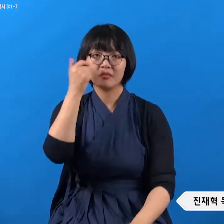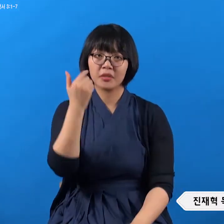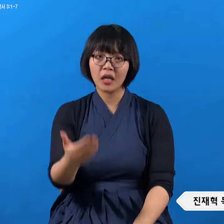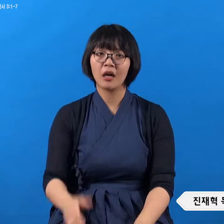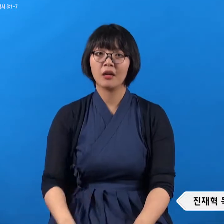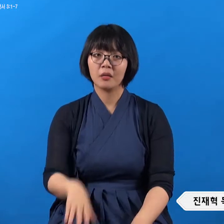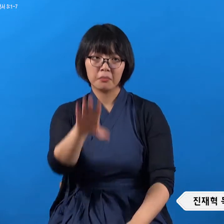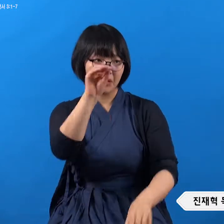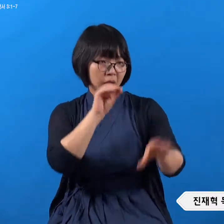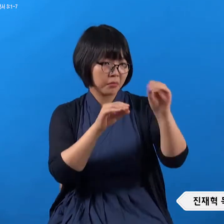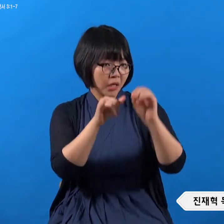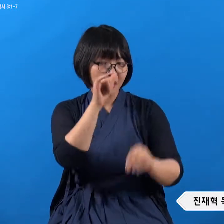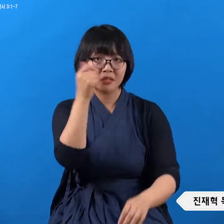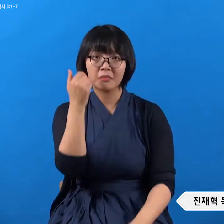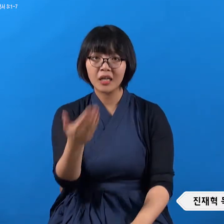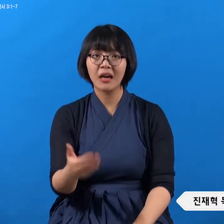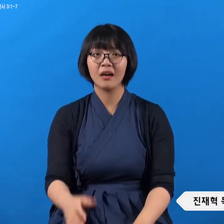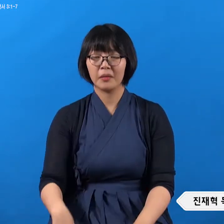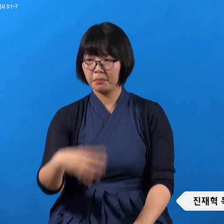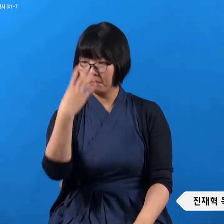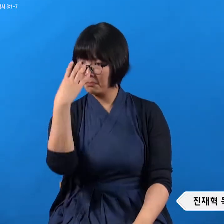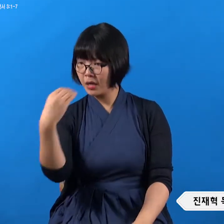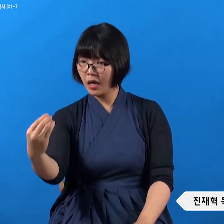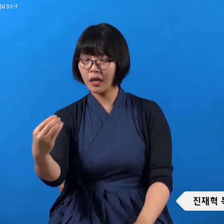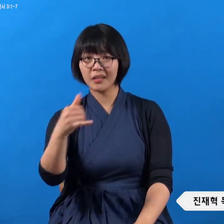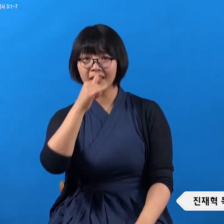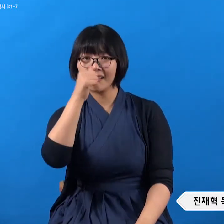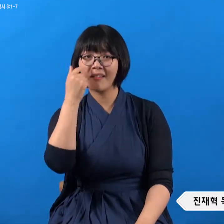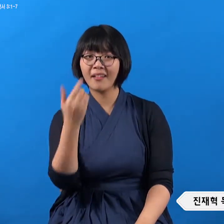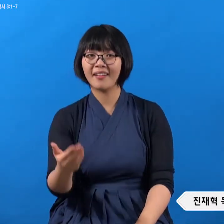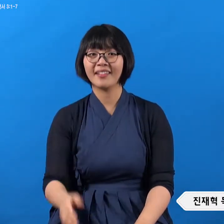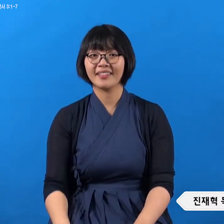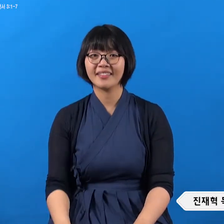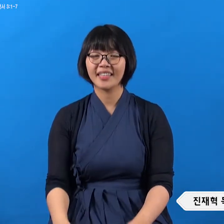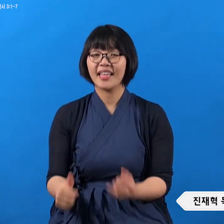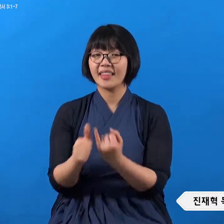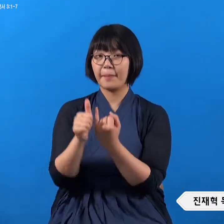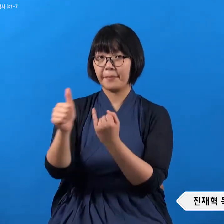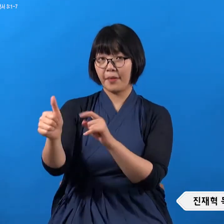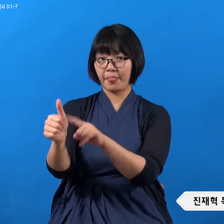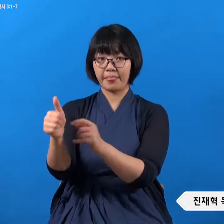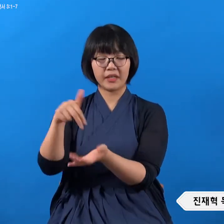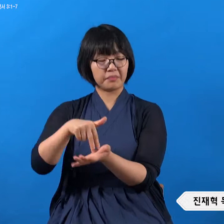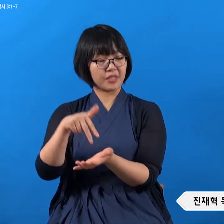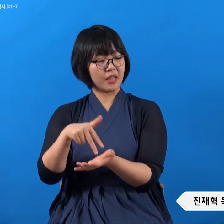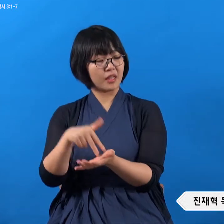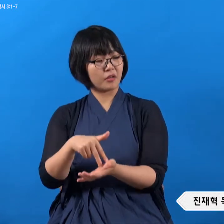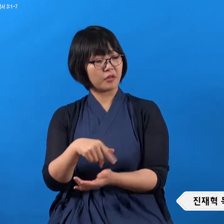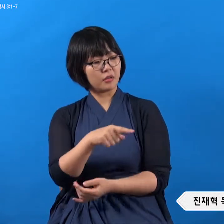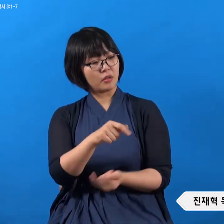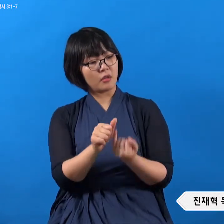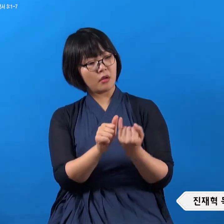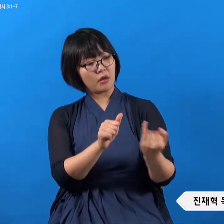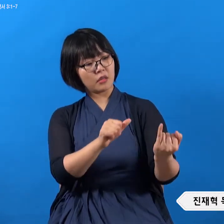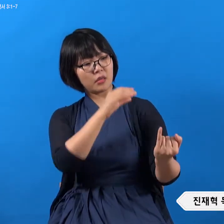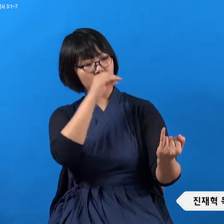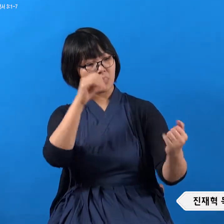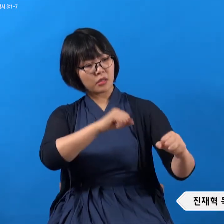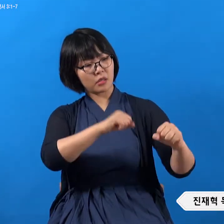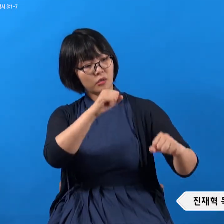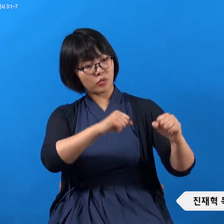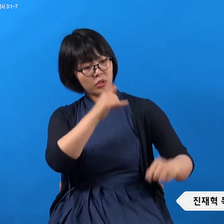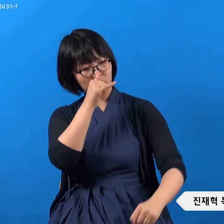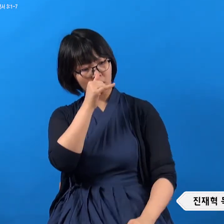있습니까? 눈으로 볼 수 있는 순종함의 모습이 남편의 눈에 보여지는 아내의